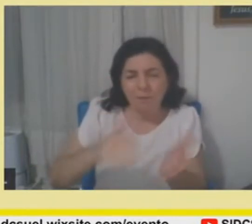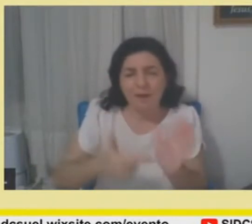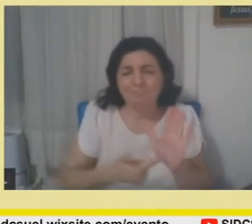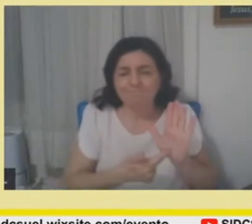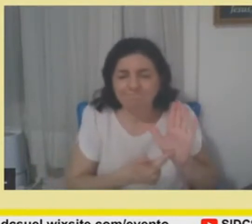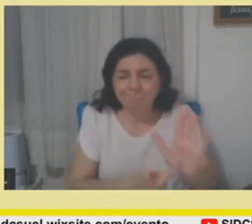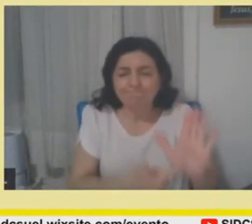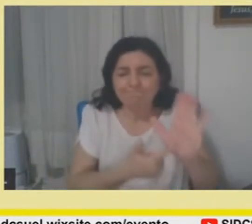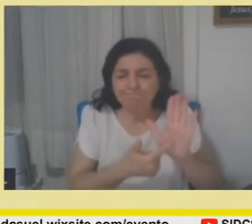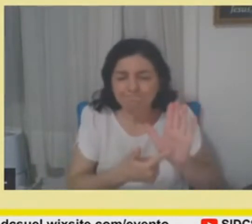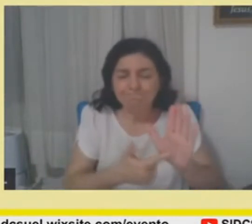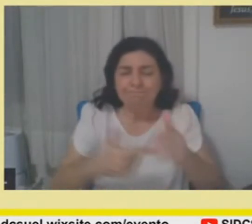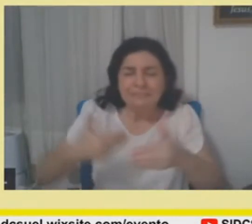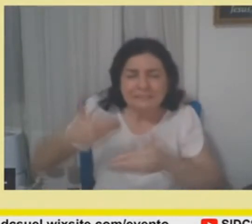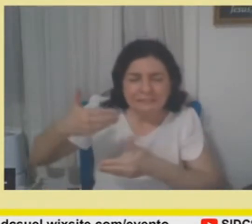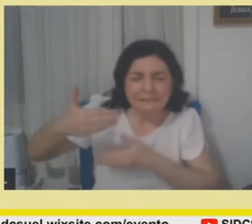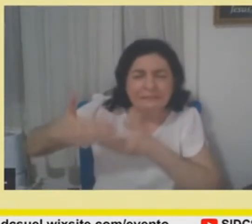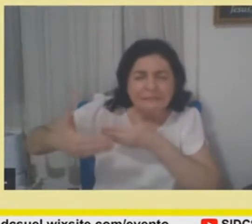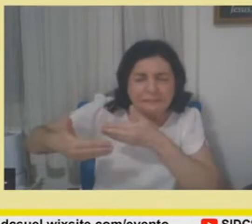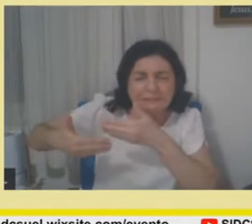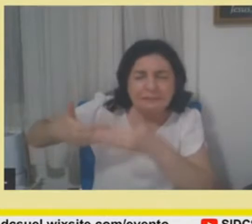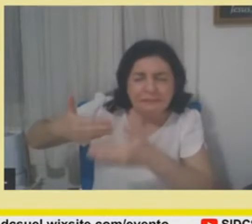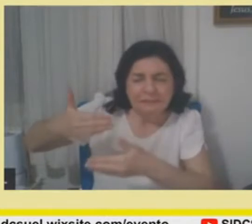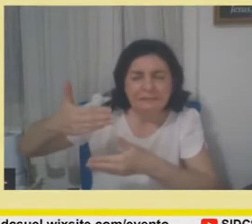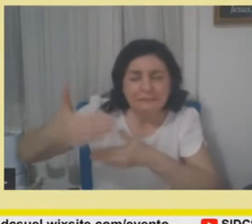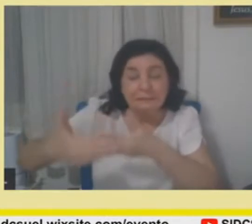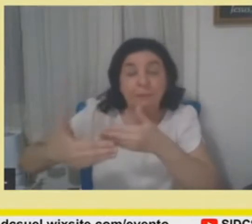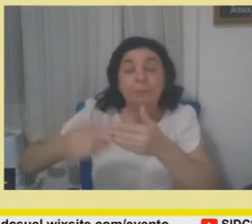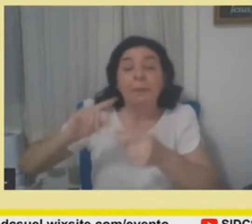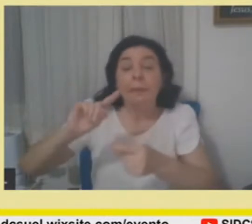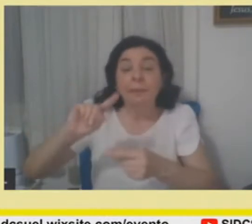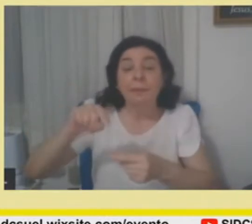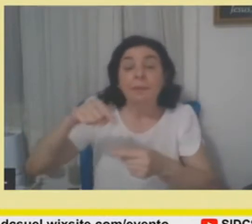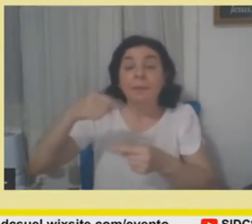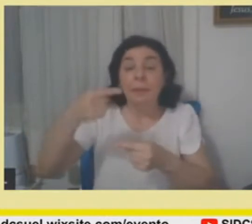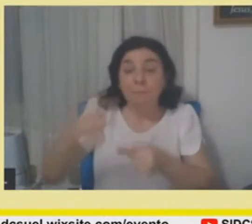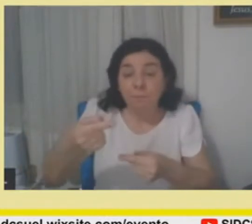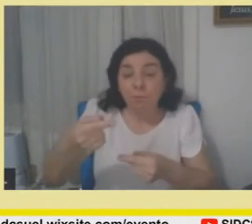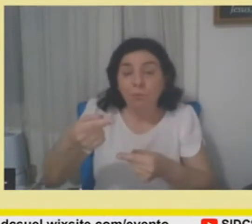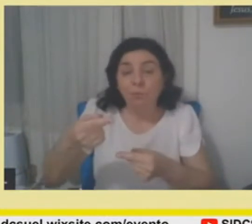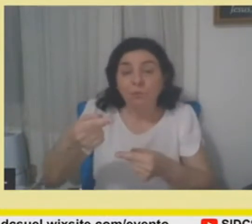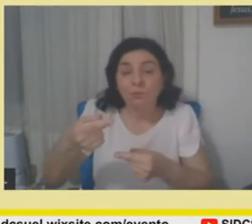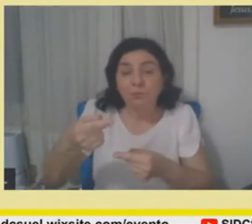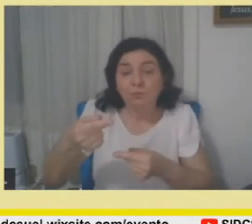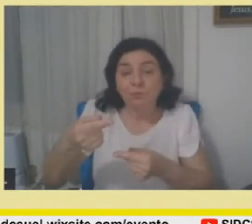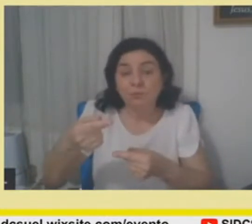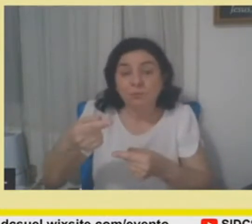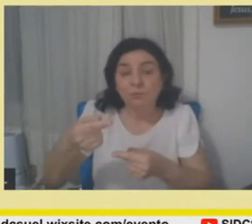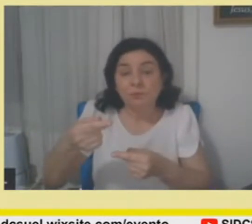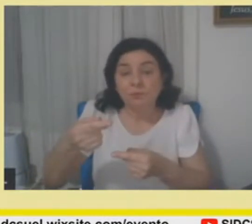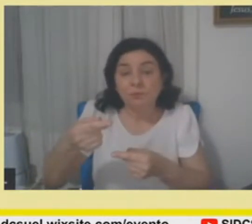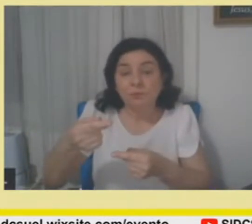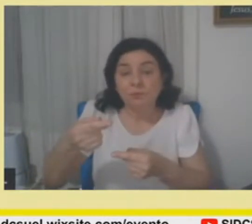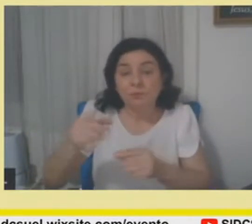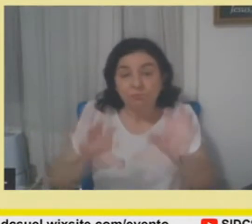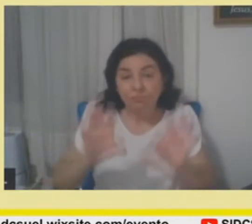só papel, cola, imagem, era tudo bem simples assim. Foi se desenvolvendo aos